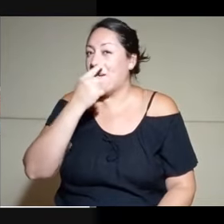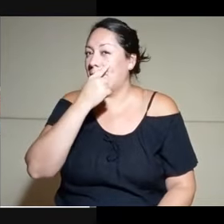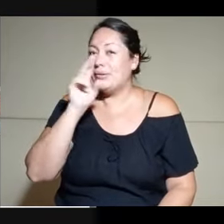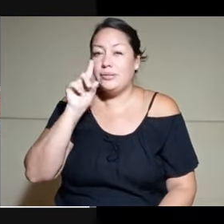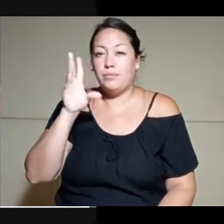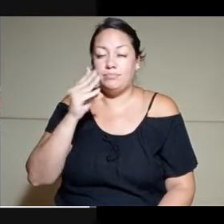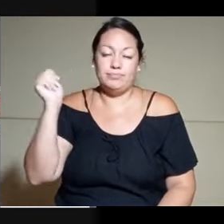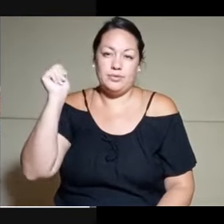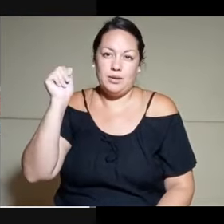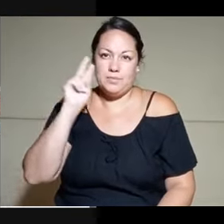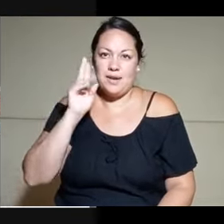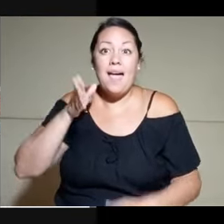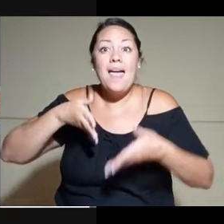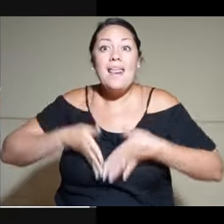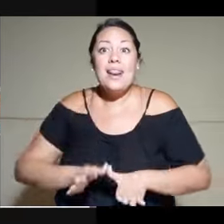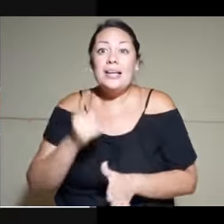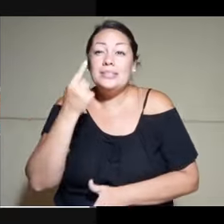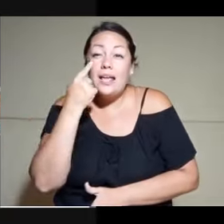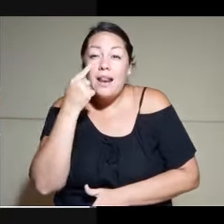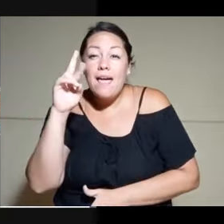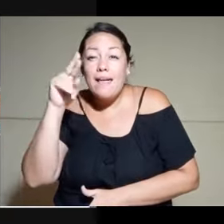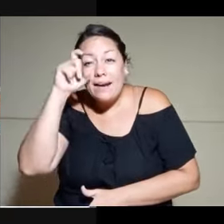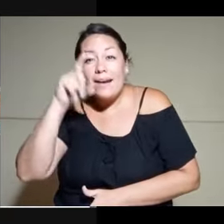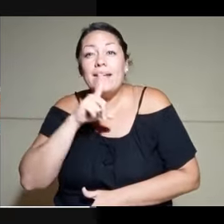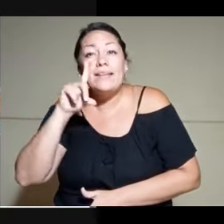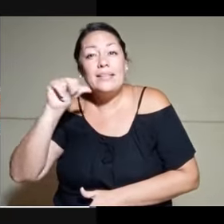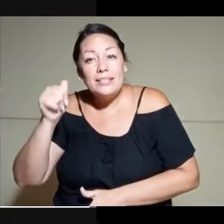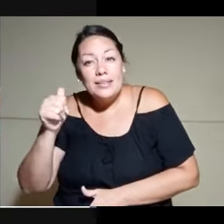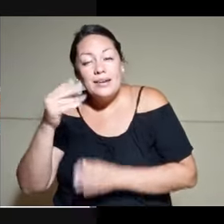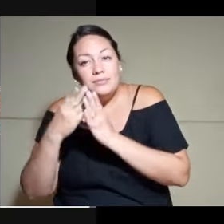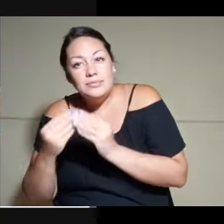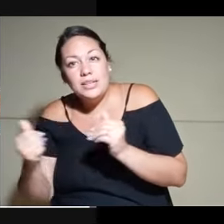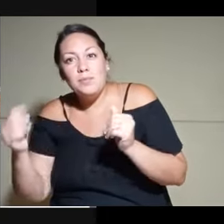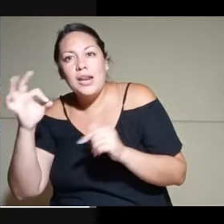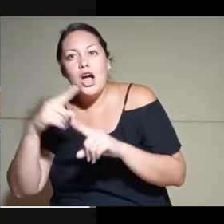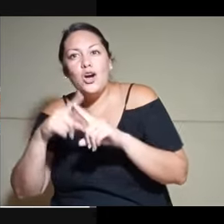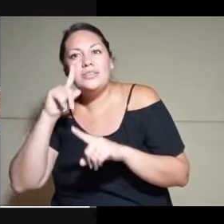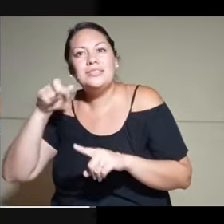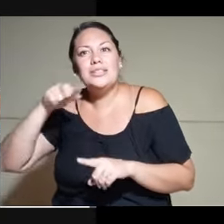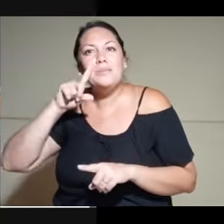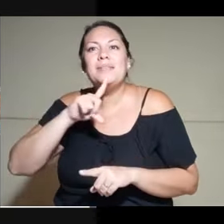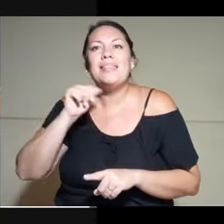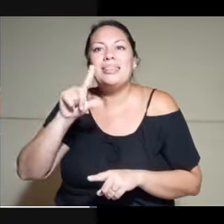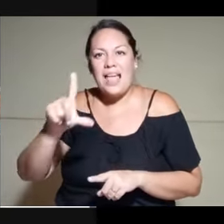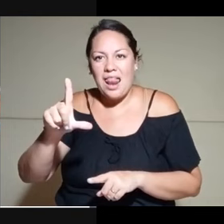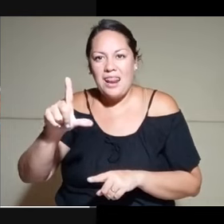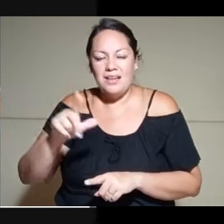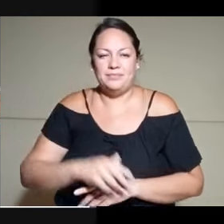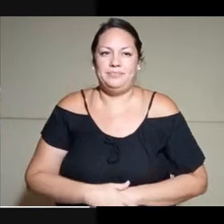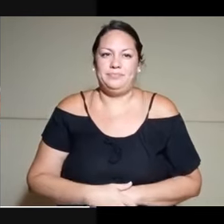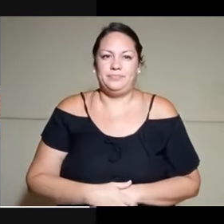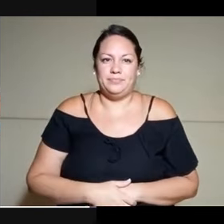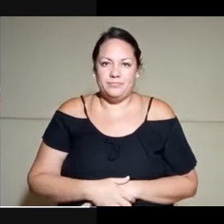Termina acá en la zona occipital, ¿no es cierto?, donde está el área de la visión. Entonces nace en la retina del